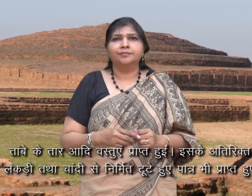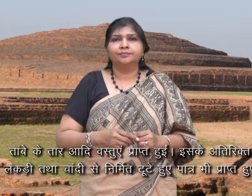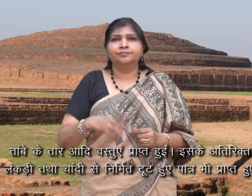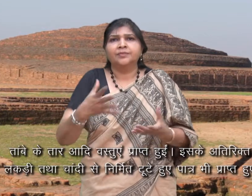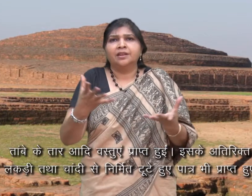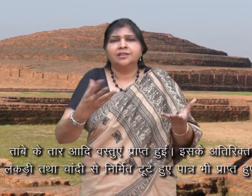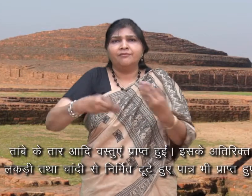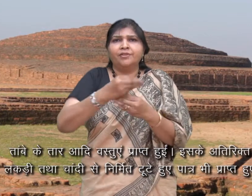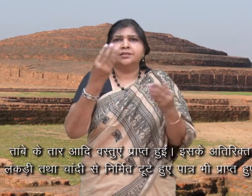आदि वस्तुएं प्राप्त हुईं।